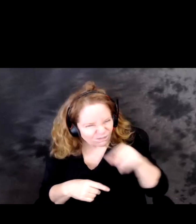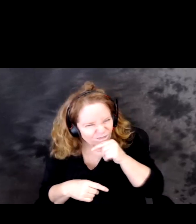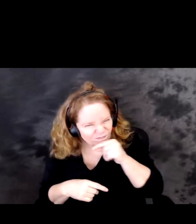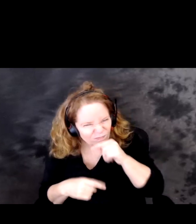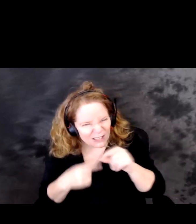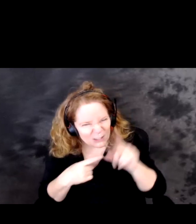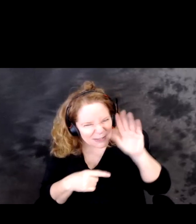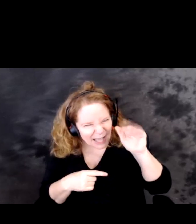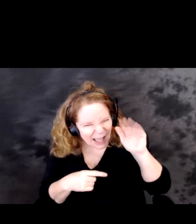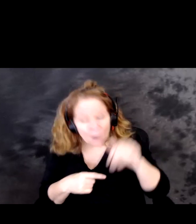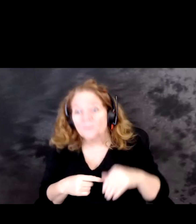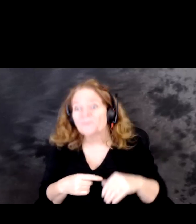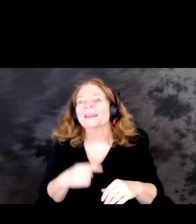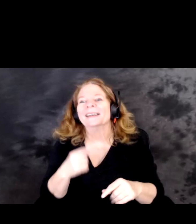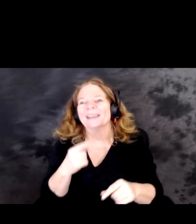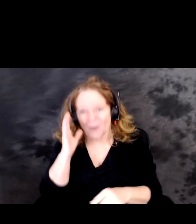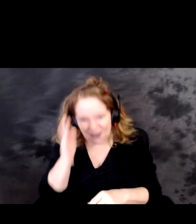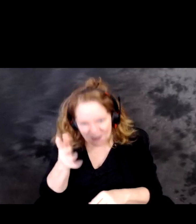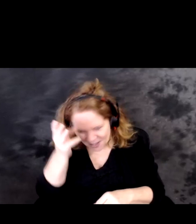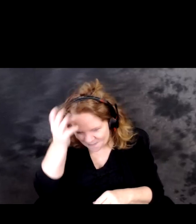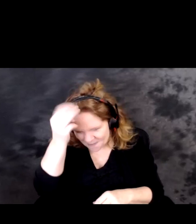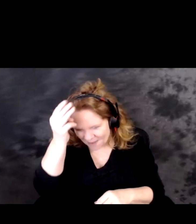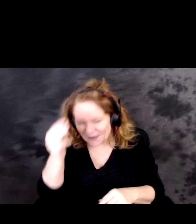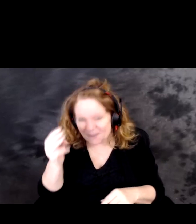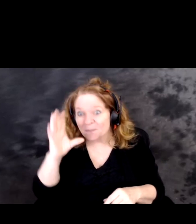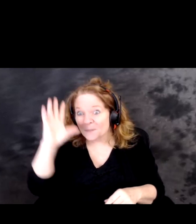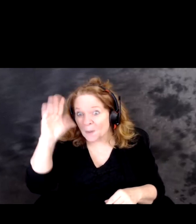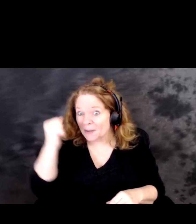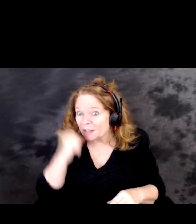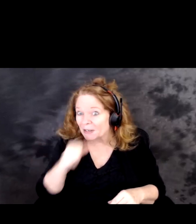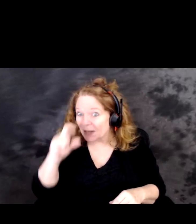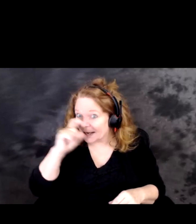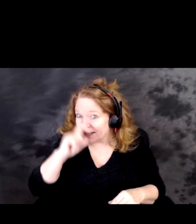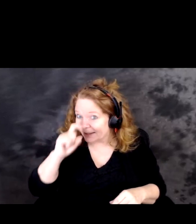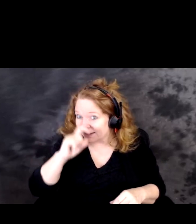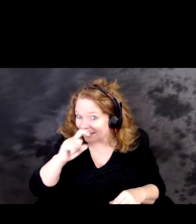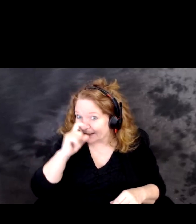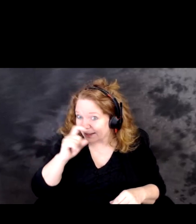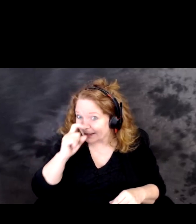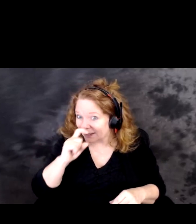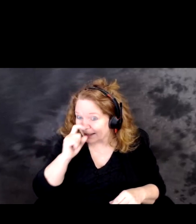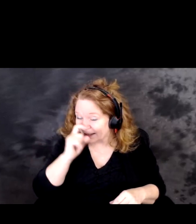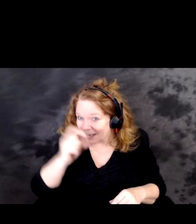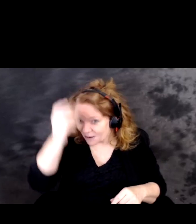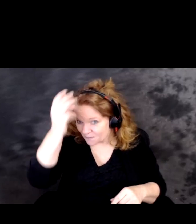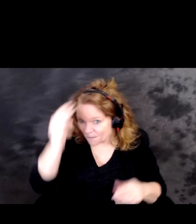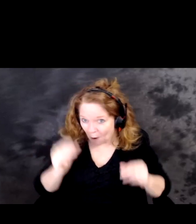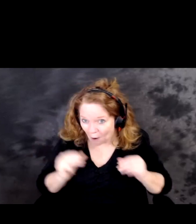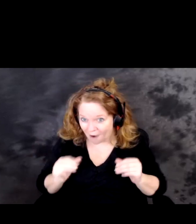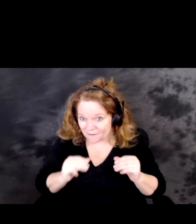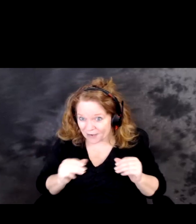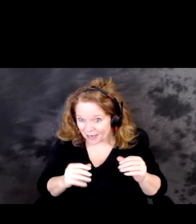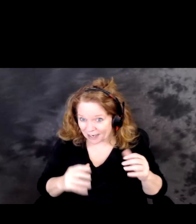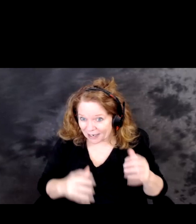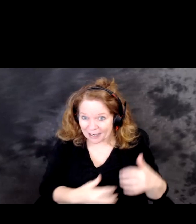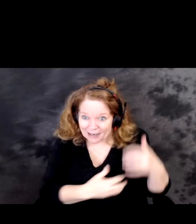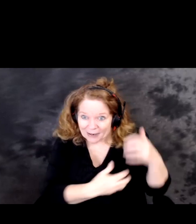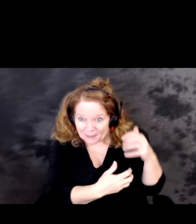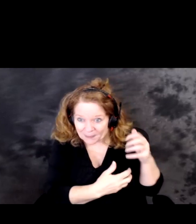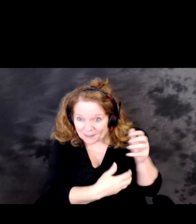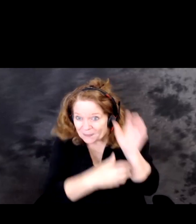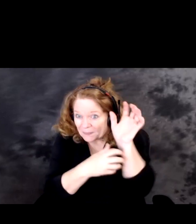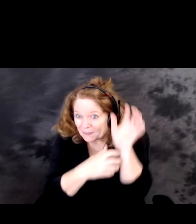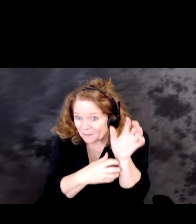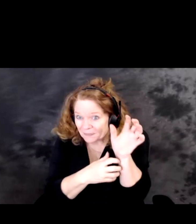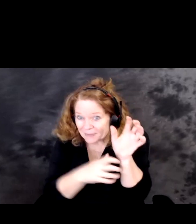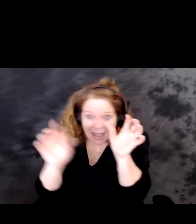amigos. Gwen y Gwen, Gwen, ¿podemos decir hola? Sí, niños y niñas, vayan y encuentren a su Marvin.